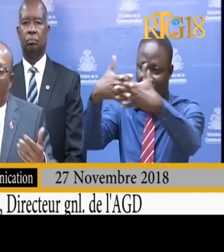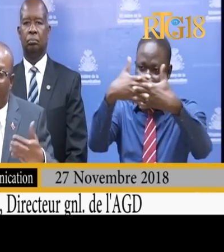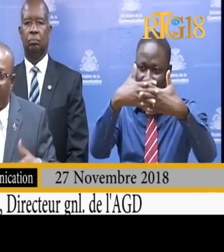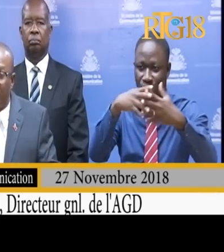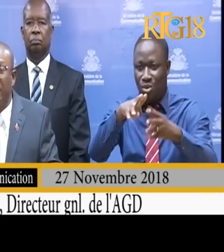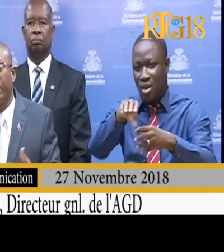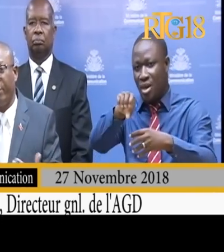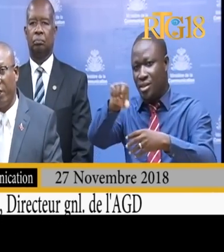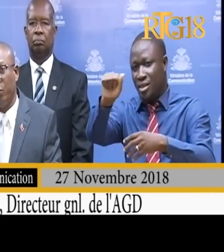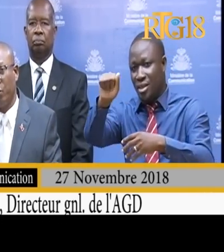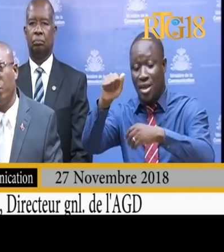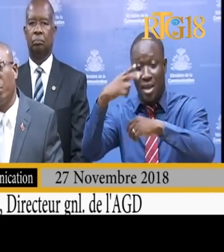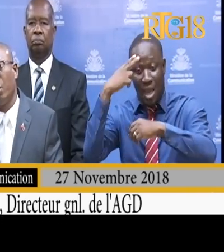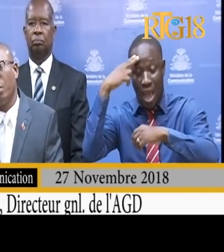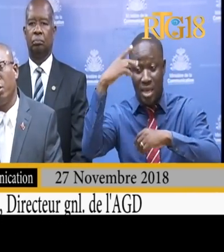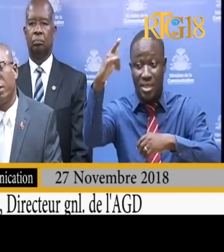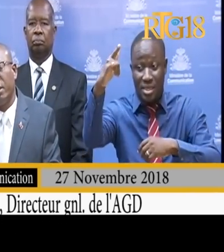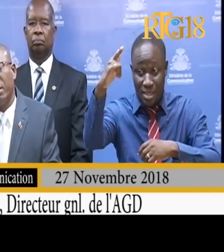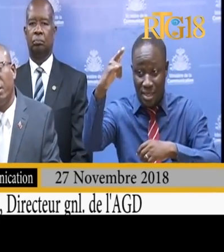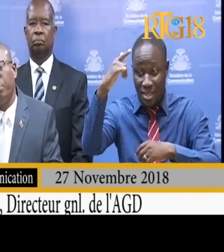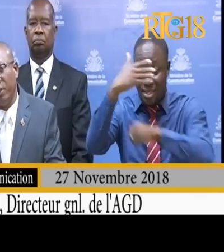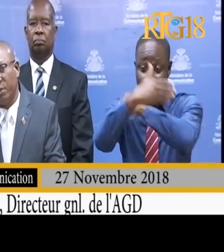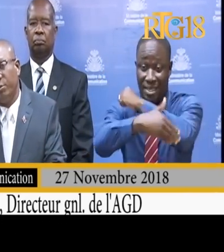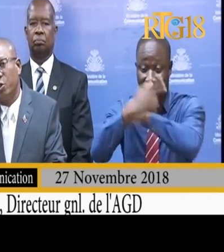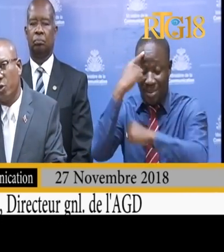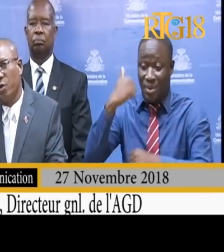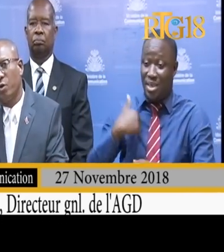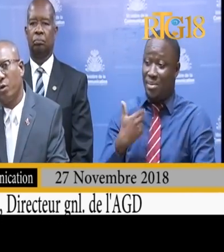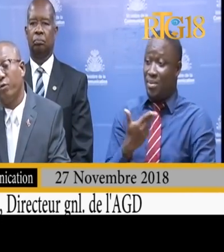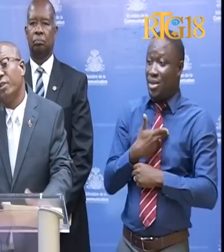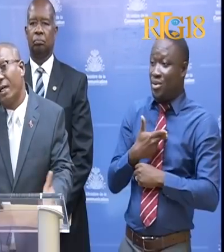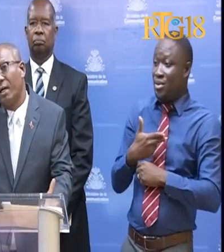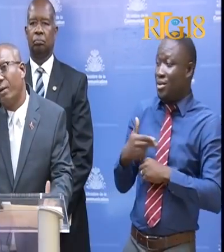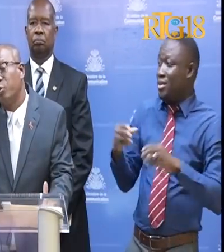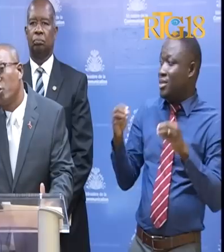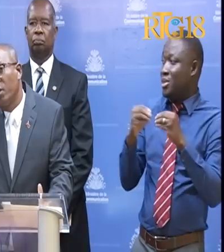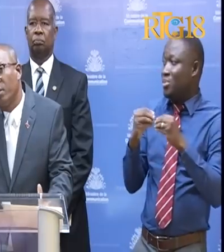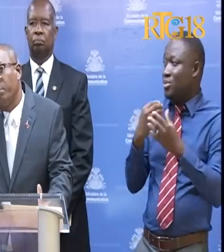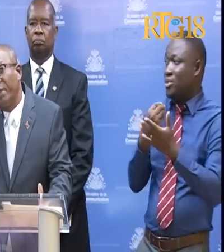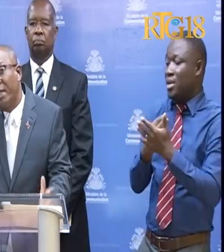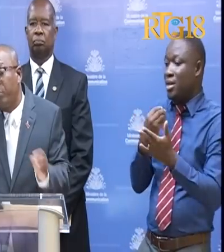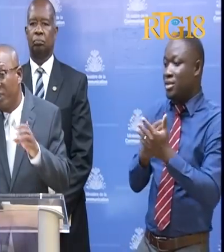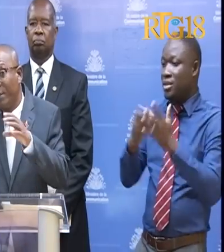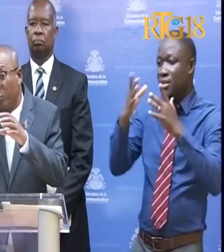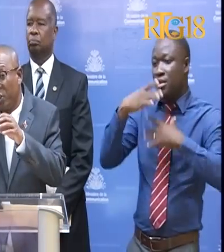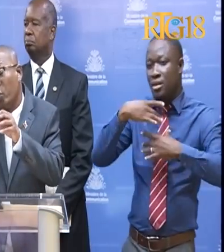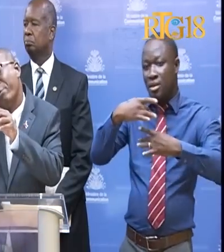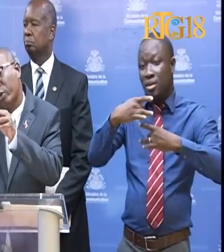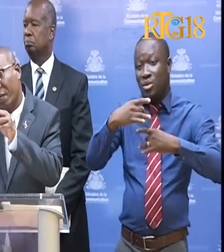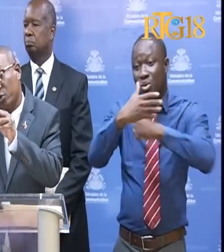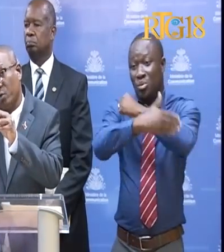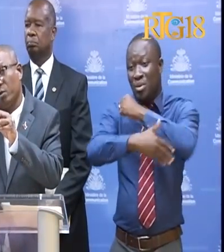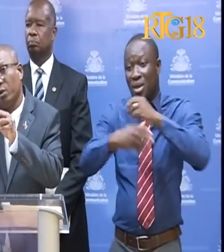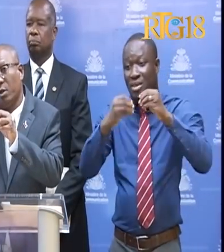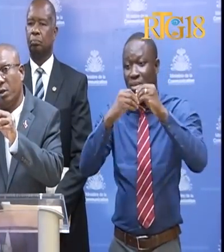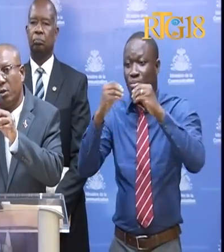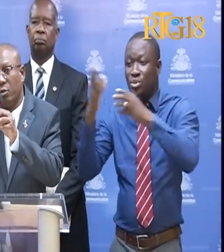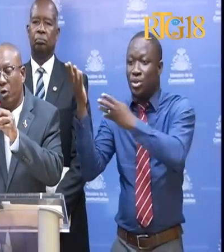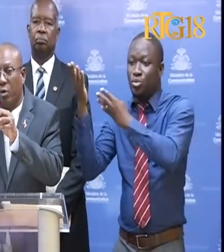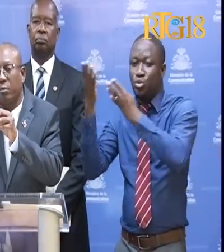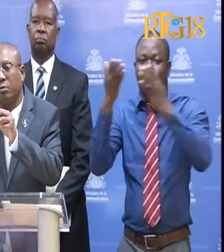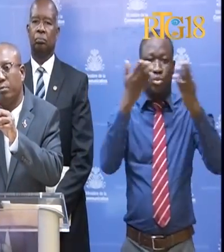Mais en Haïti qui se paye nous, c'est plus une mission fiscale, puisque le pays a plus reposé sur l'importation.